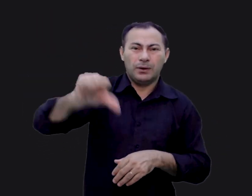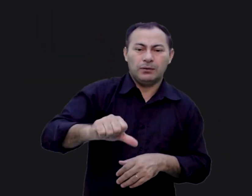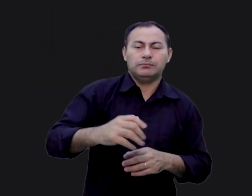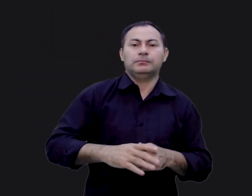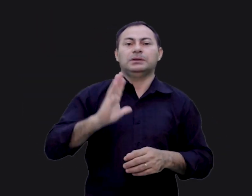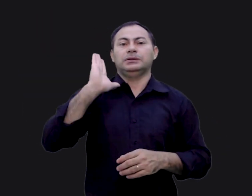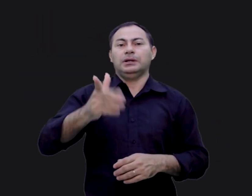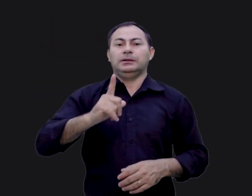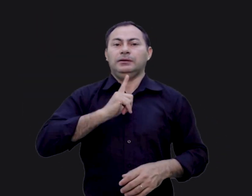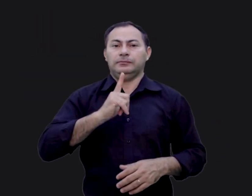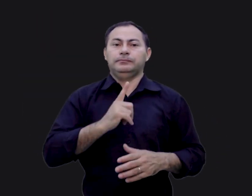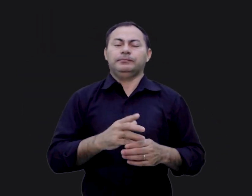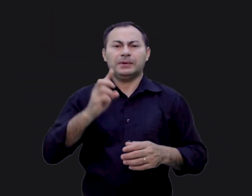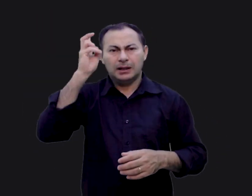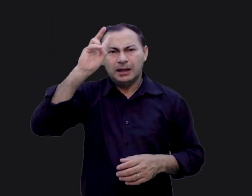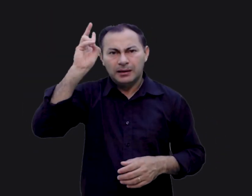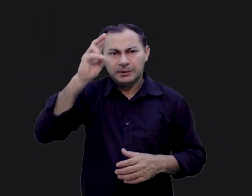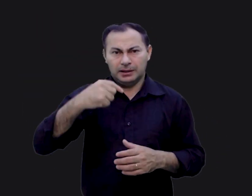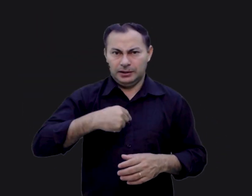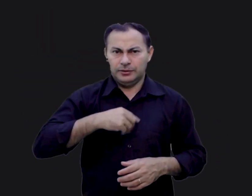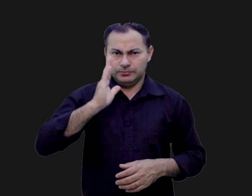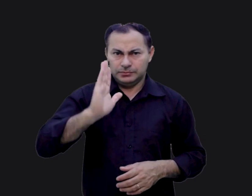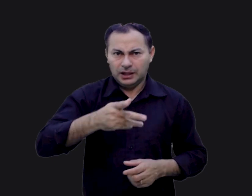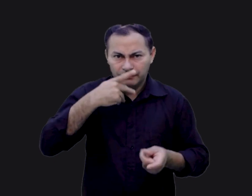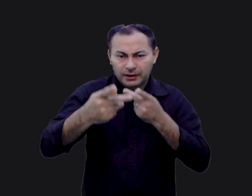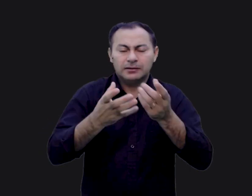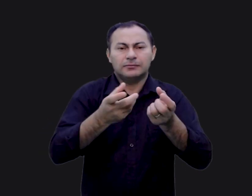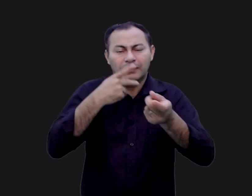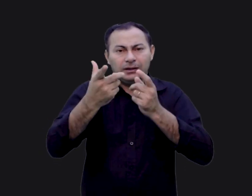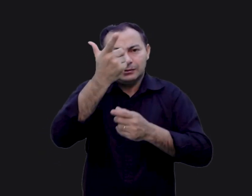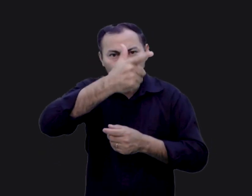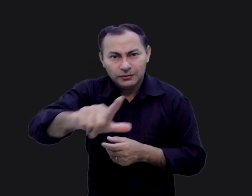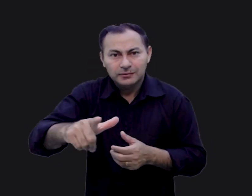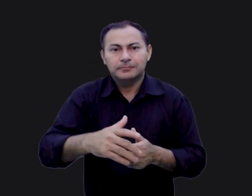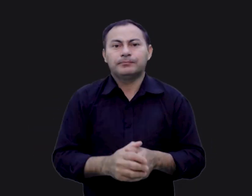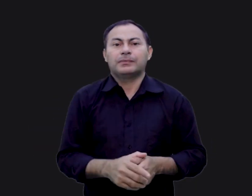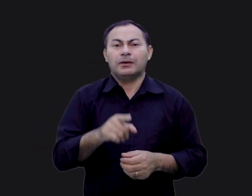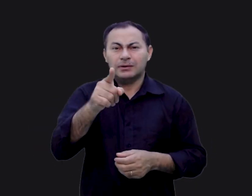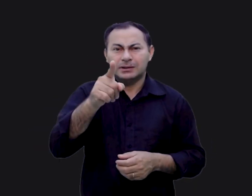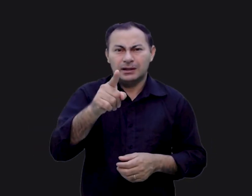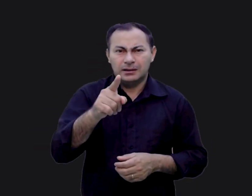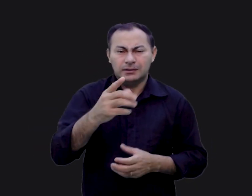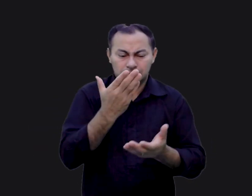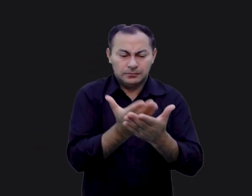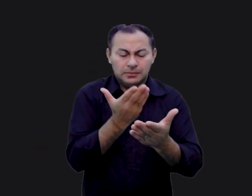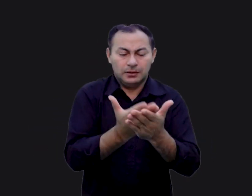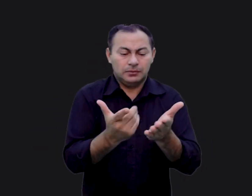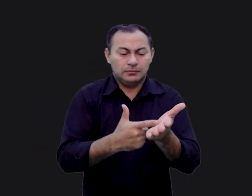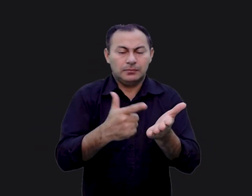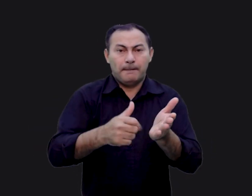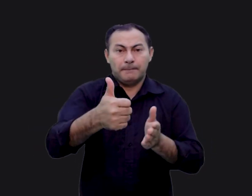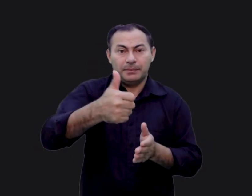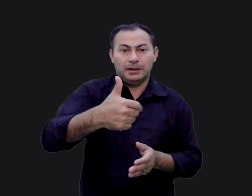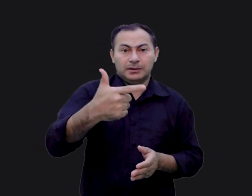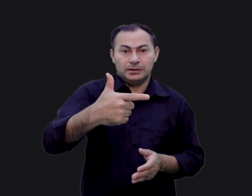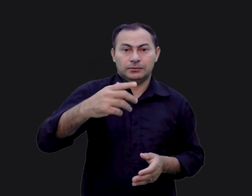fracasso que já existiu. Lembre-se, eu já disse isso, mas quero enfatizar agora. Você está estudando os livros de 1º e